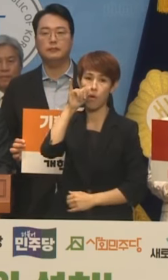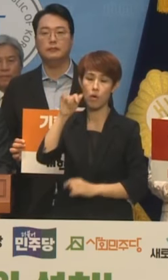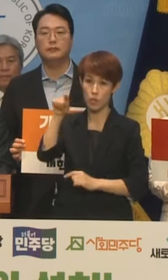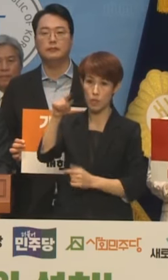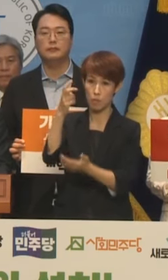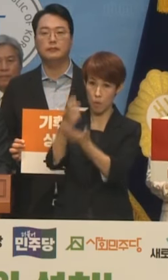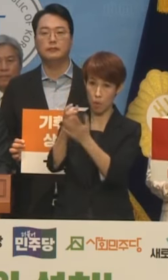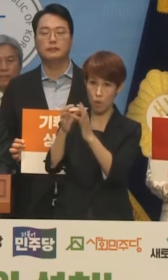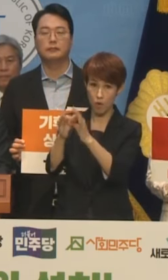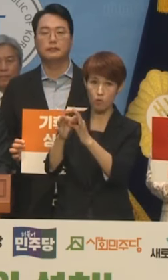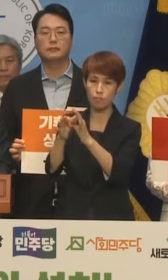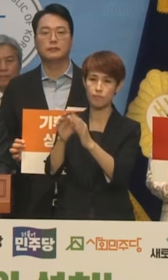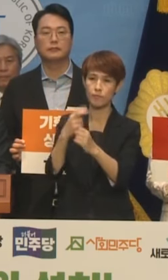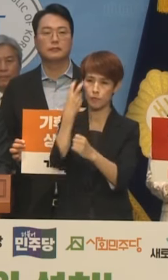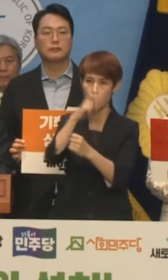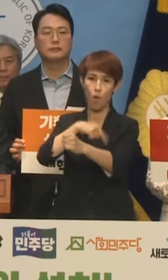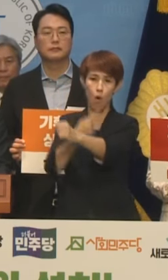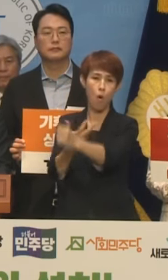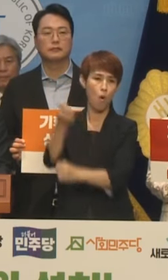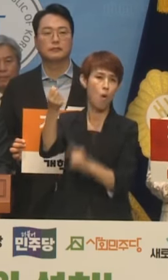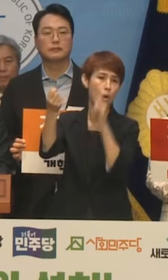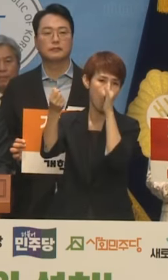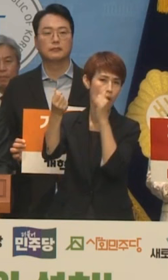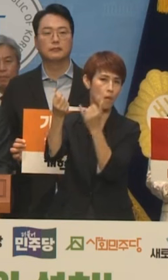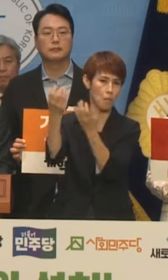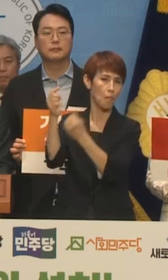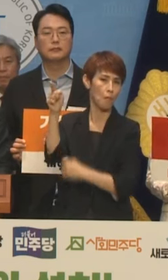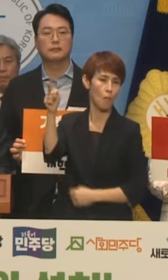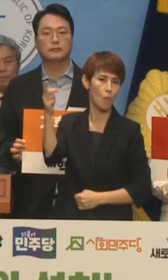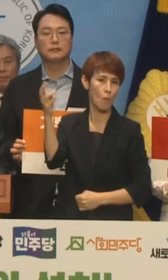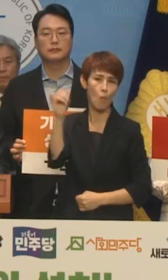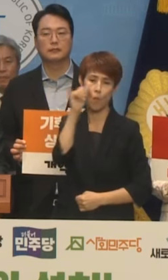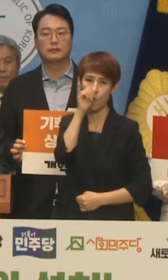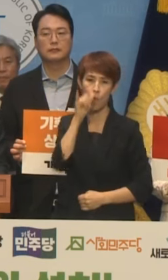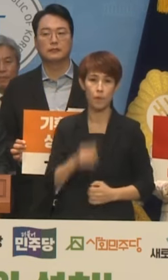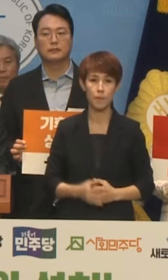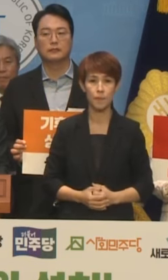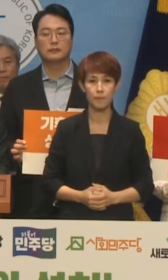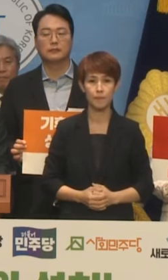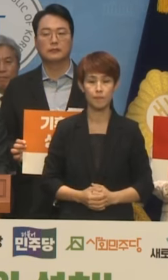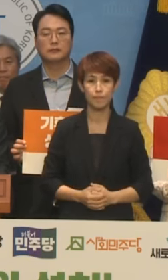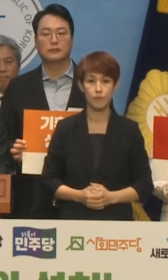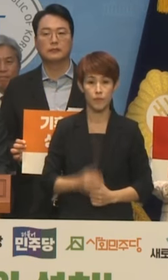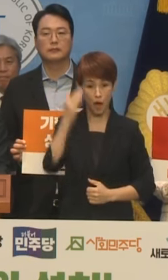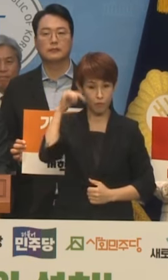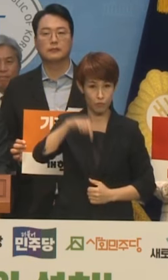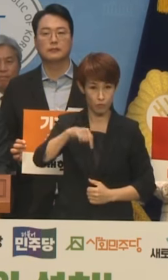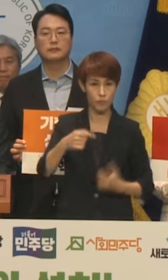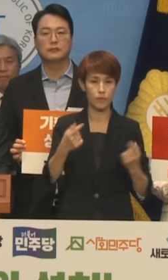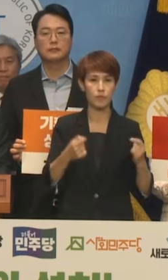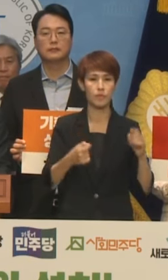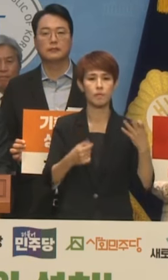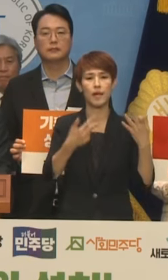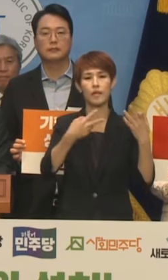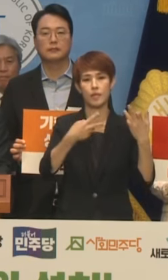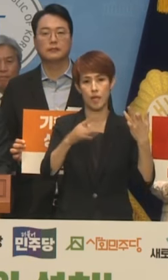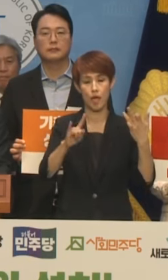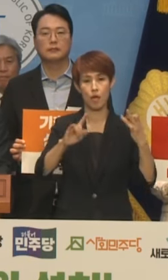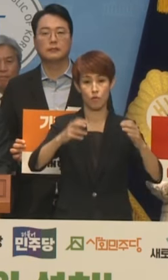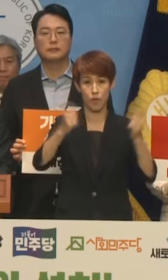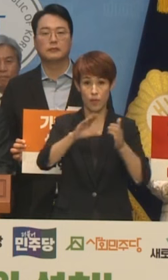법안에 대한 법안 심사권을 가지고 있는 사례도 쉽게 발견할 수 있습니다. 우리 국회에서도 이미 18대 국회